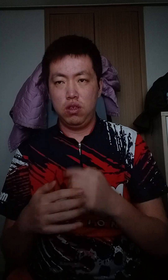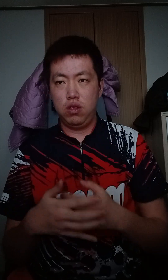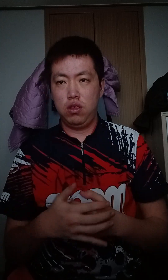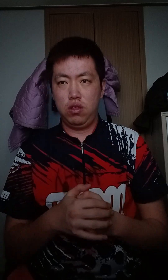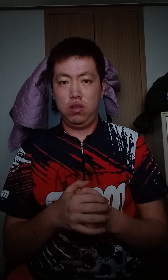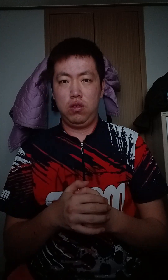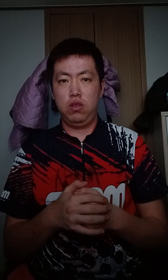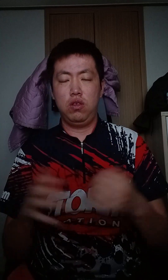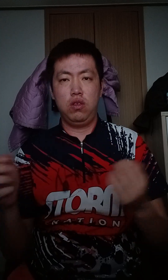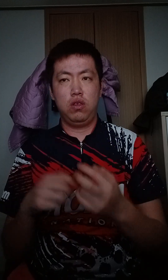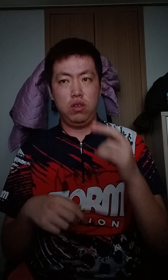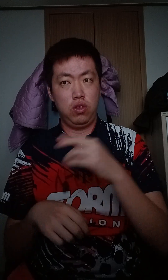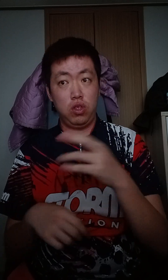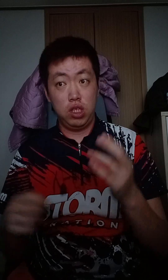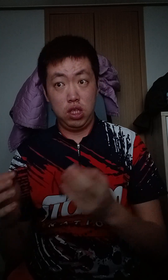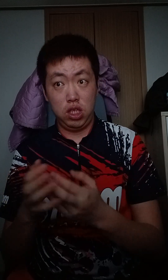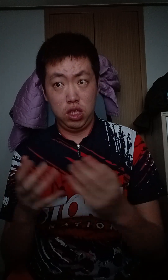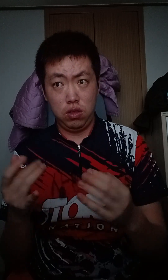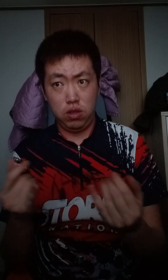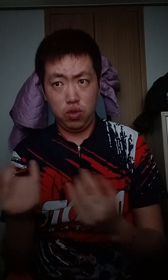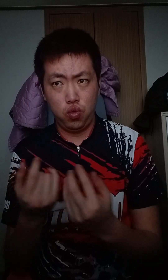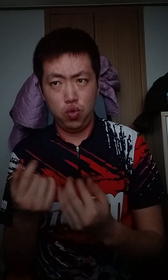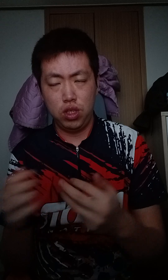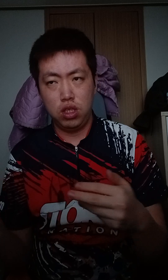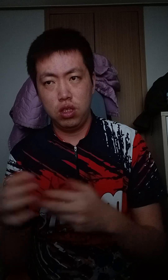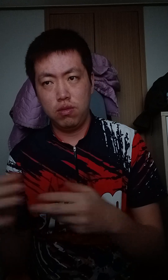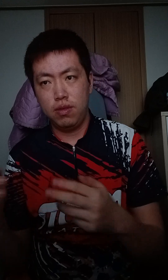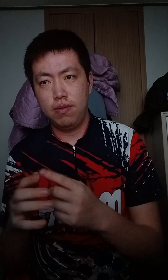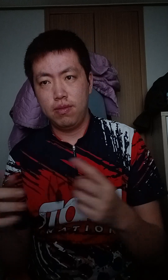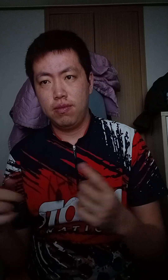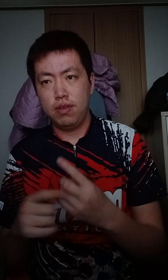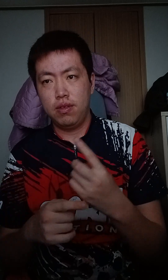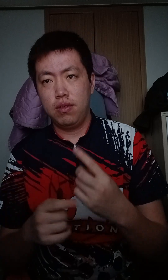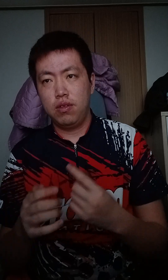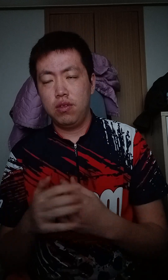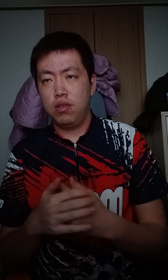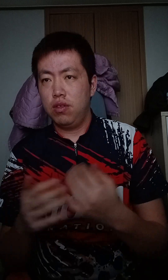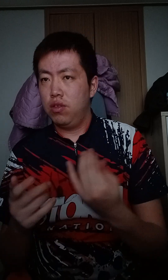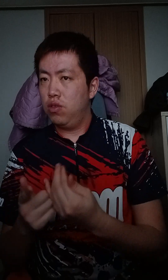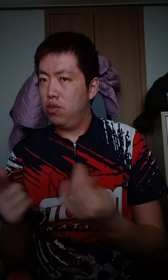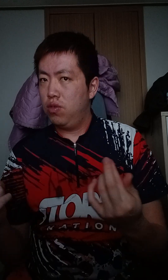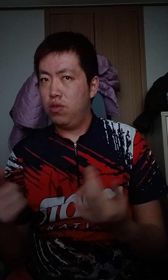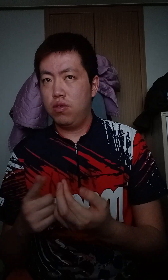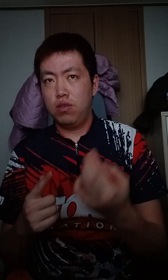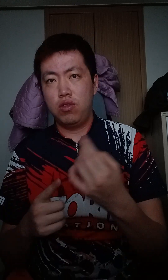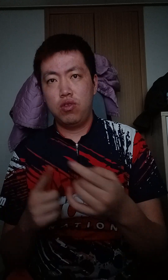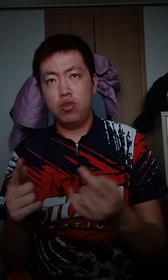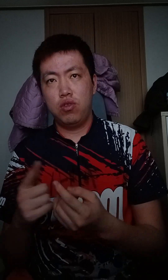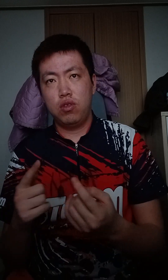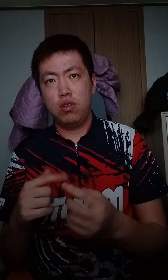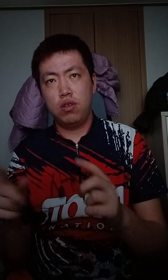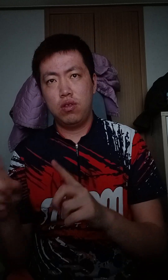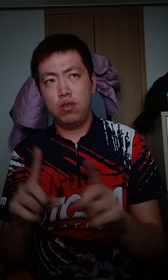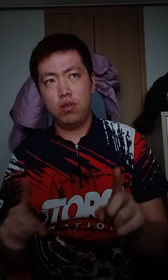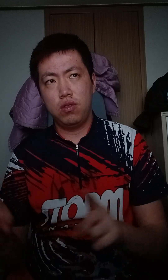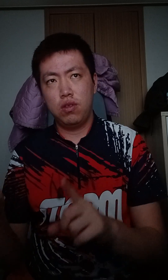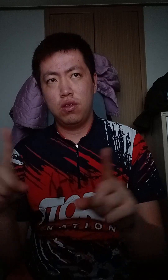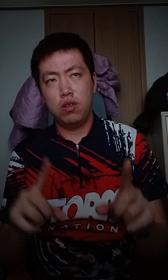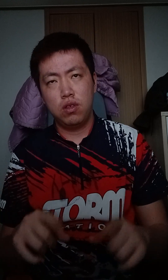98년 처음 제정된 약칭 장애인 등 편의법. 장애인 화장실에 대한 규정을 시행규칙으로 명시하고